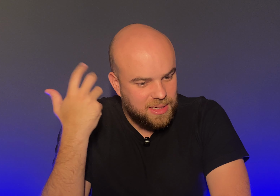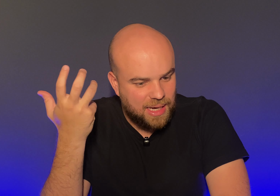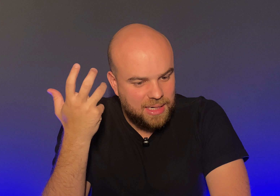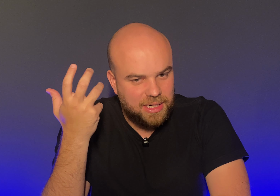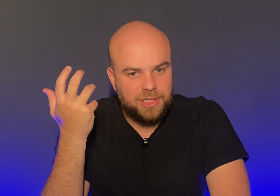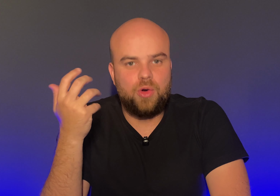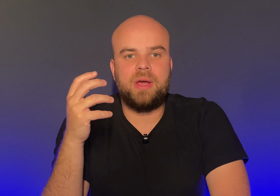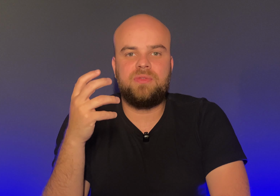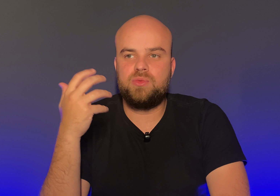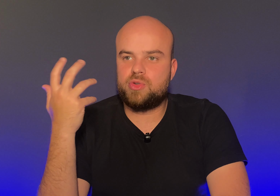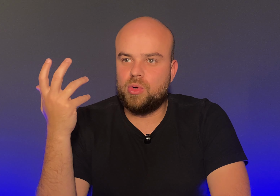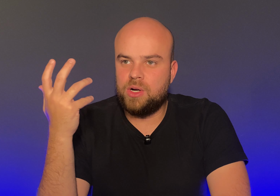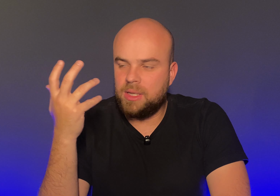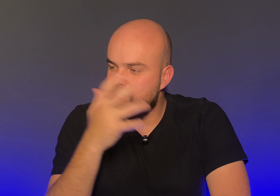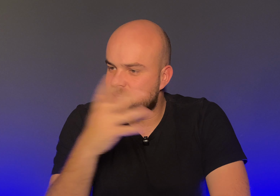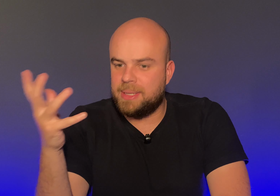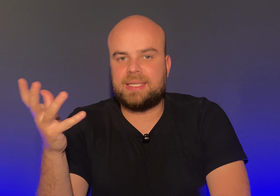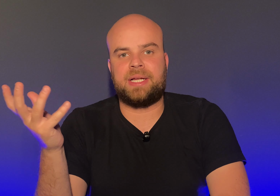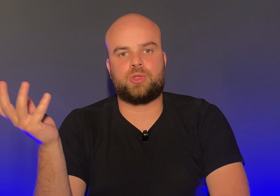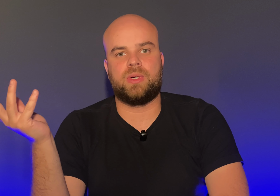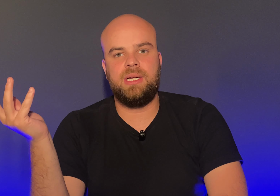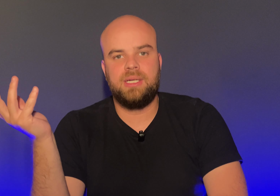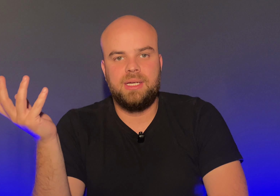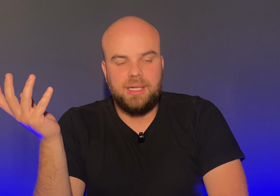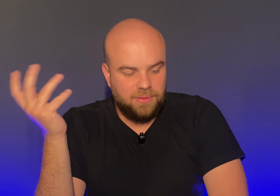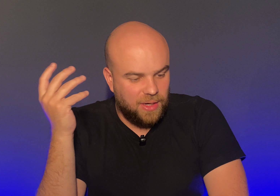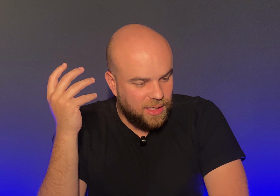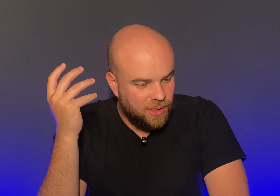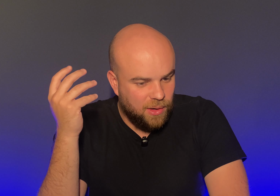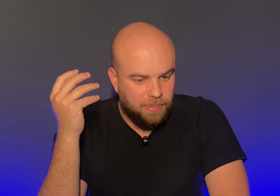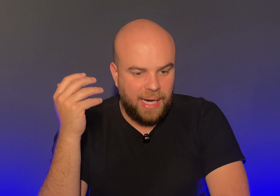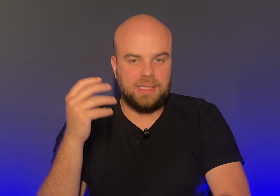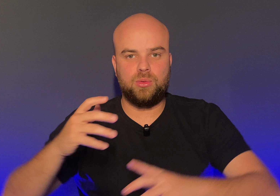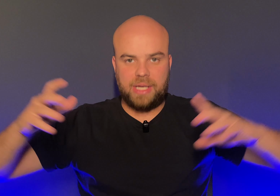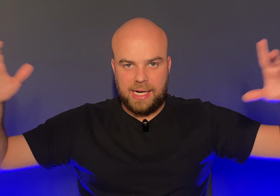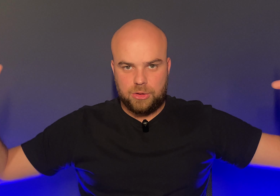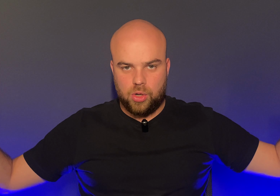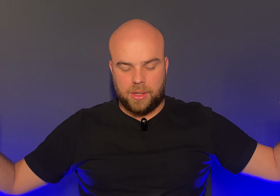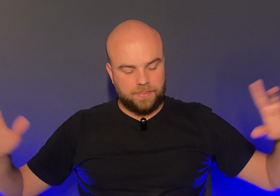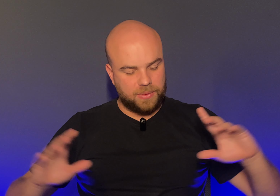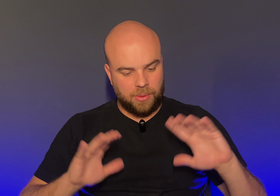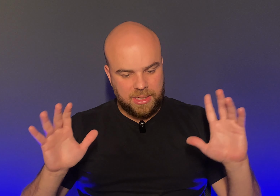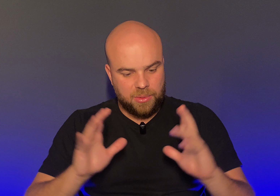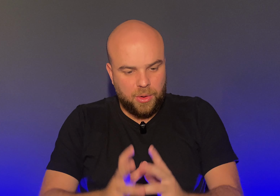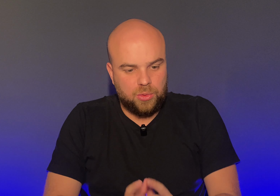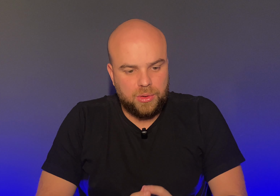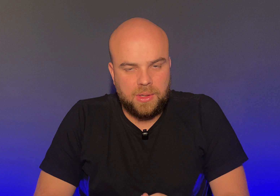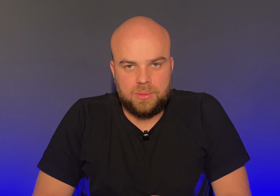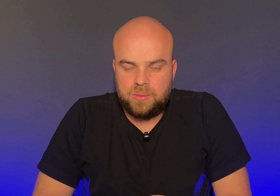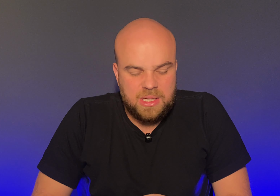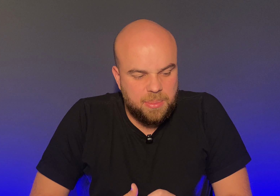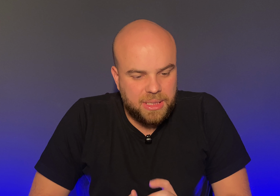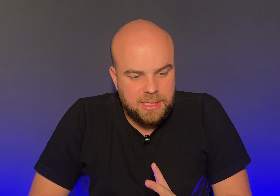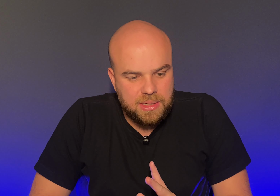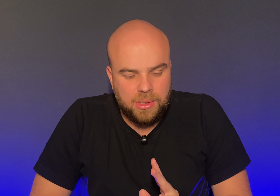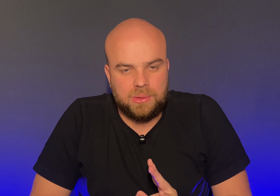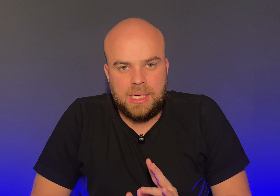ensinar a gente como é que funciona o sistema tático né Falando que é um baita de um treinador não é assim meu intuito não não tem essa pretensão não tá